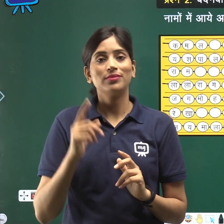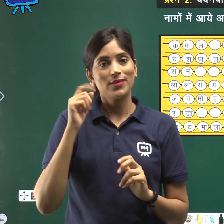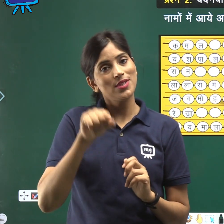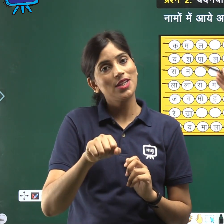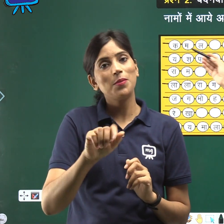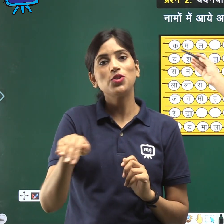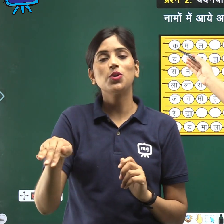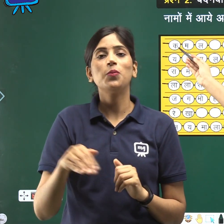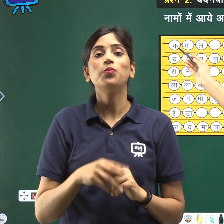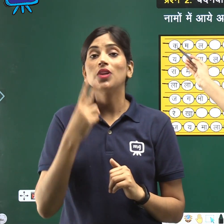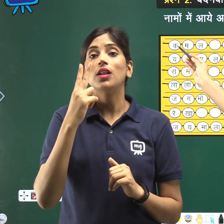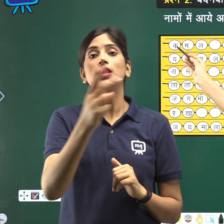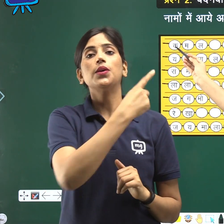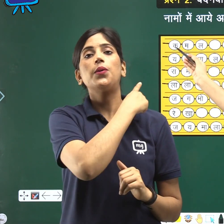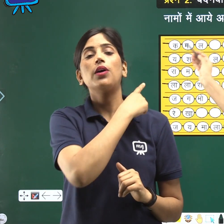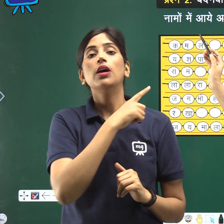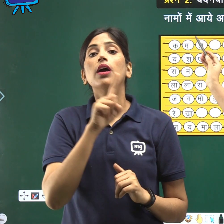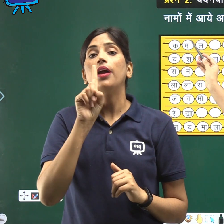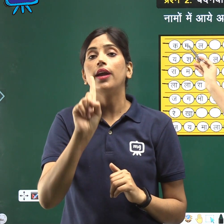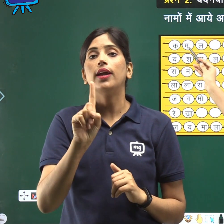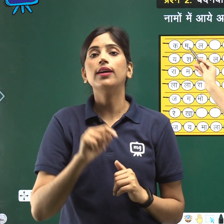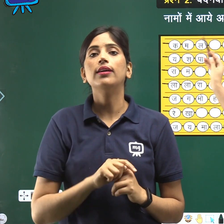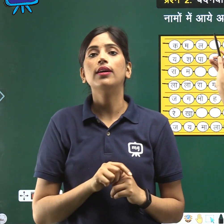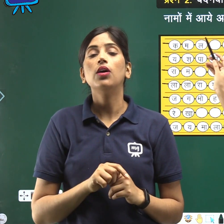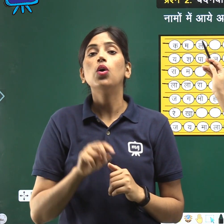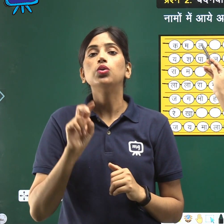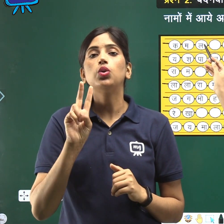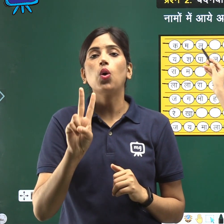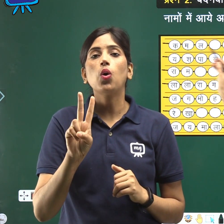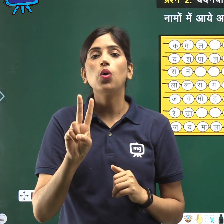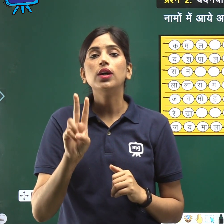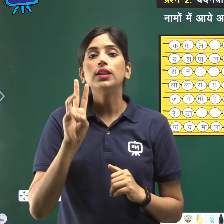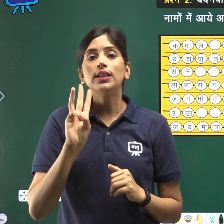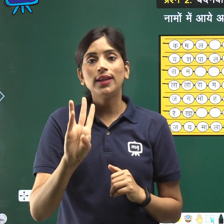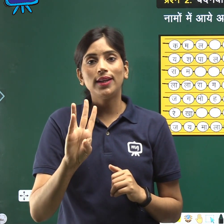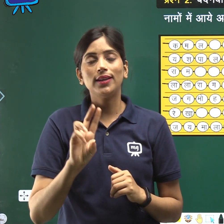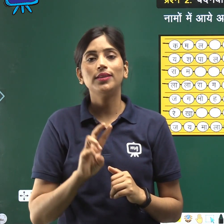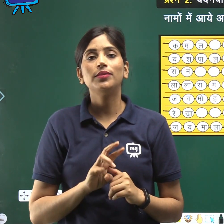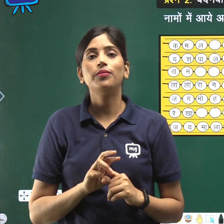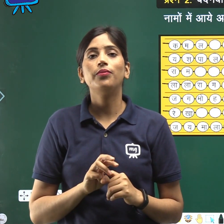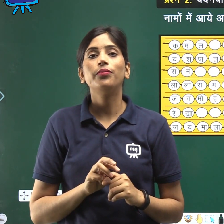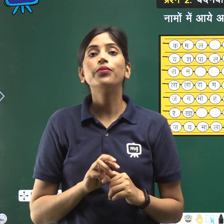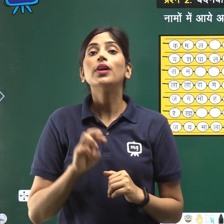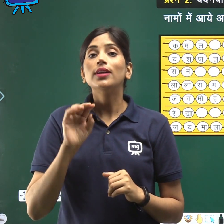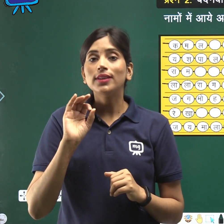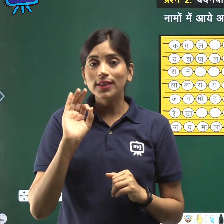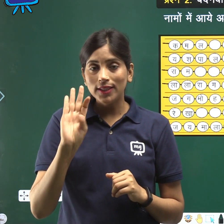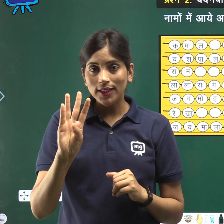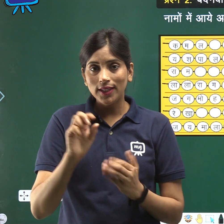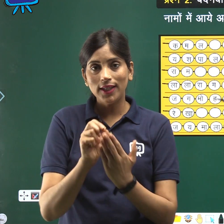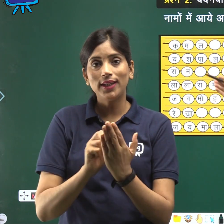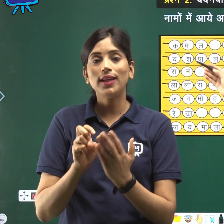बच्चों, देखो 1 2 3, यहाँ लिखे